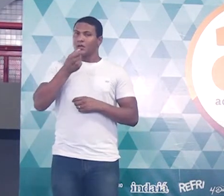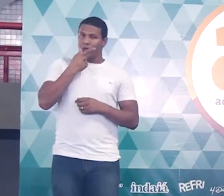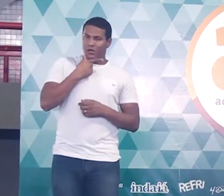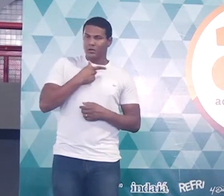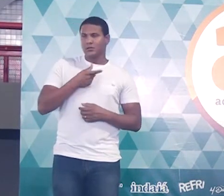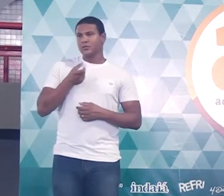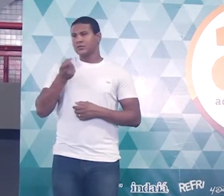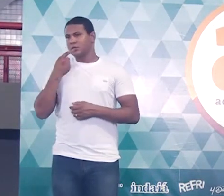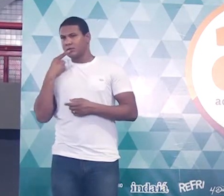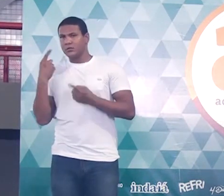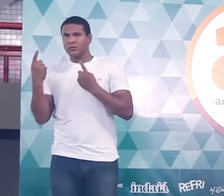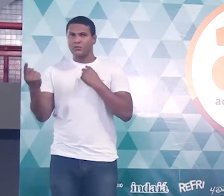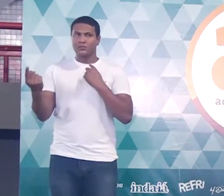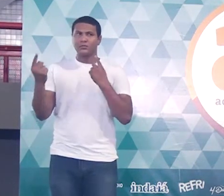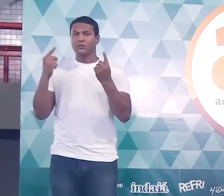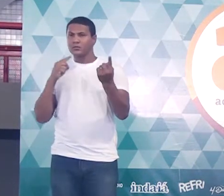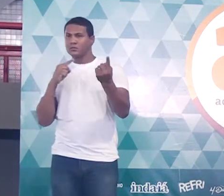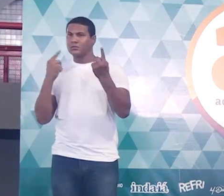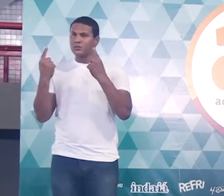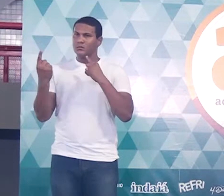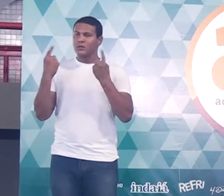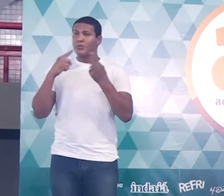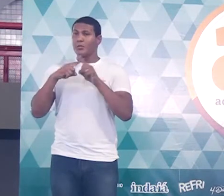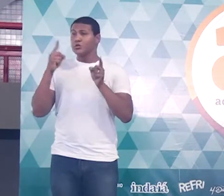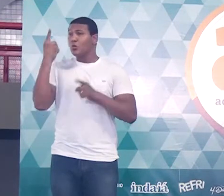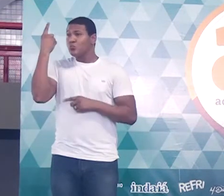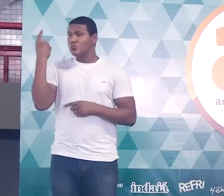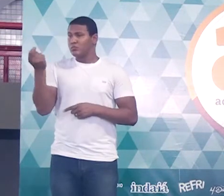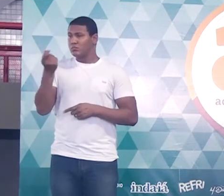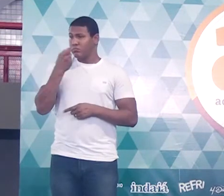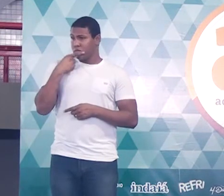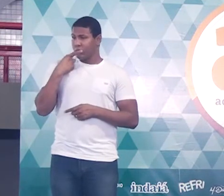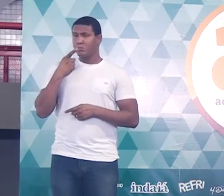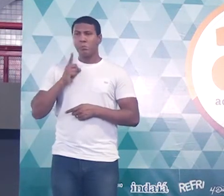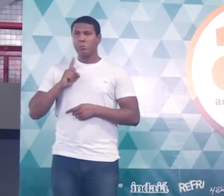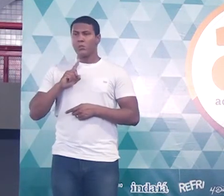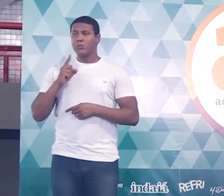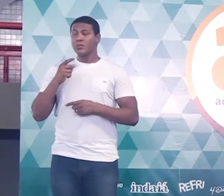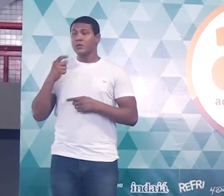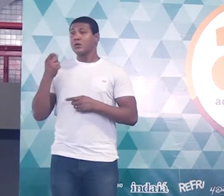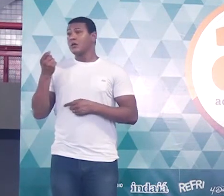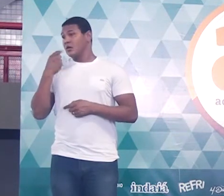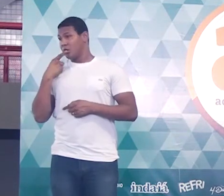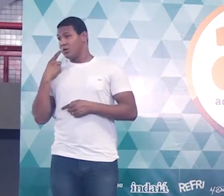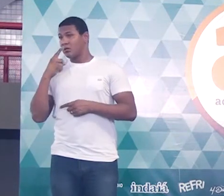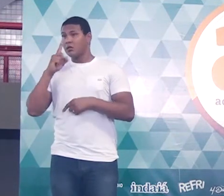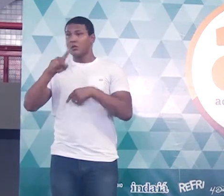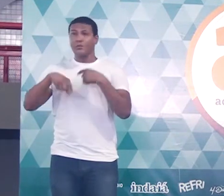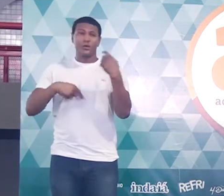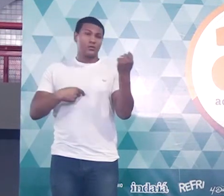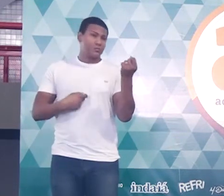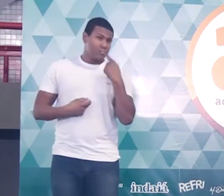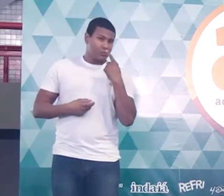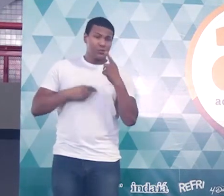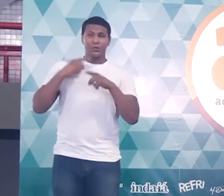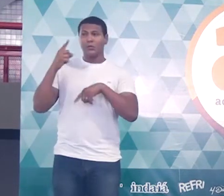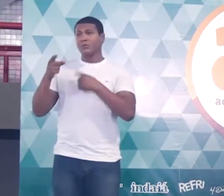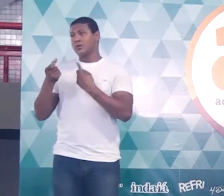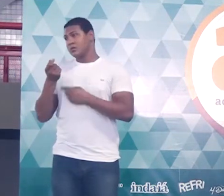antitérmicos. Porque ela não consegue baixar só com um. De 3 em 3 horas eu tenho que dar o remédio. É duro,